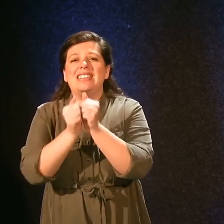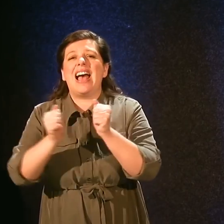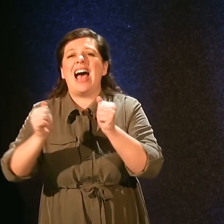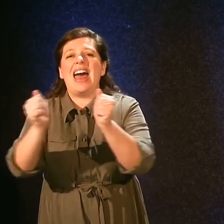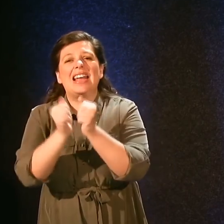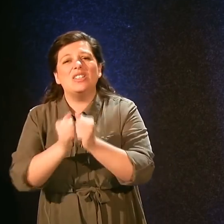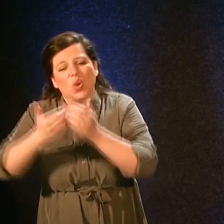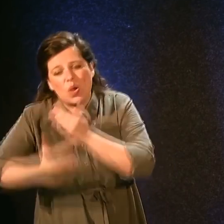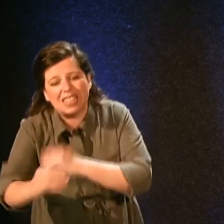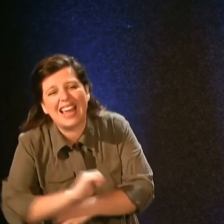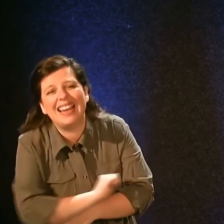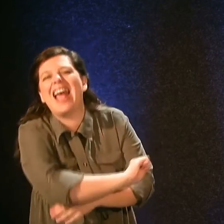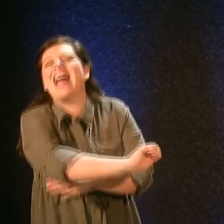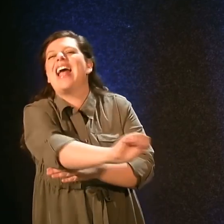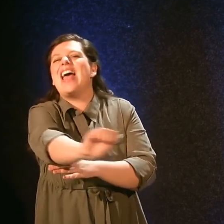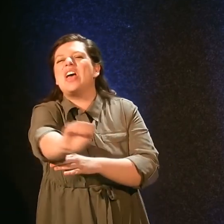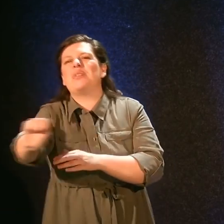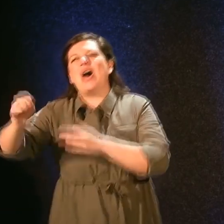10.000 jaar en tot in